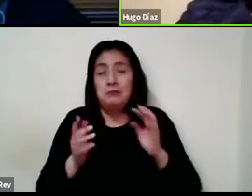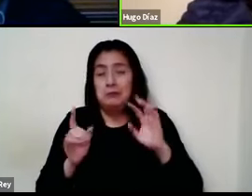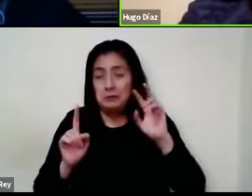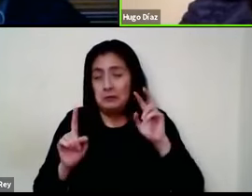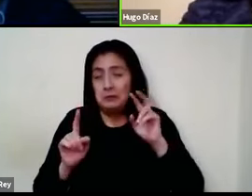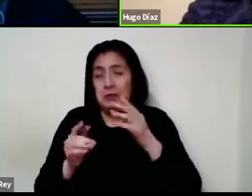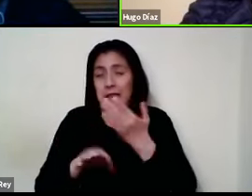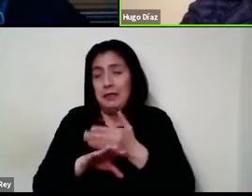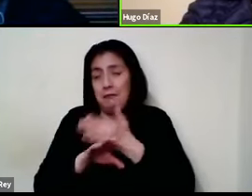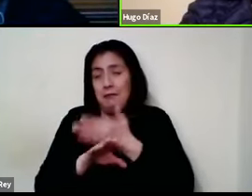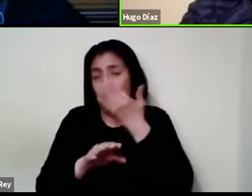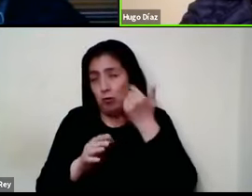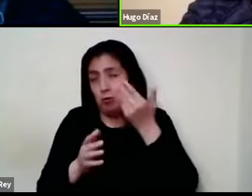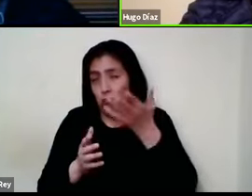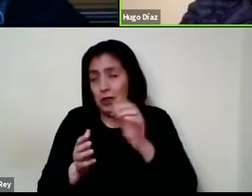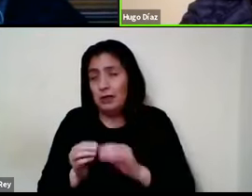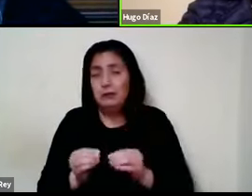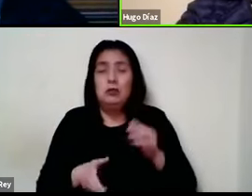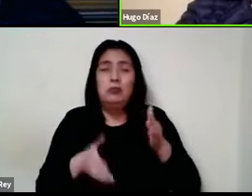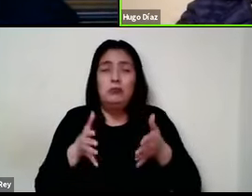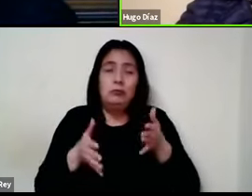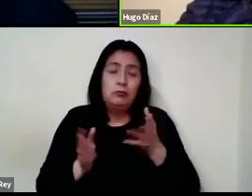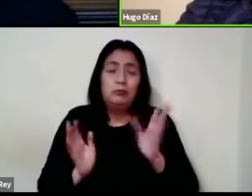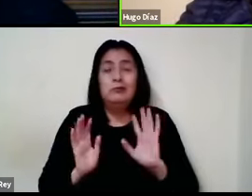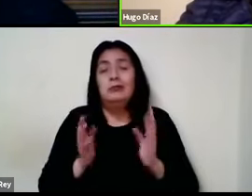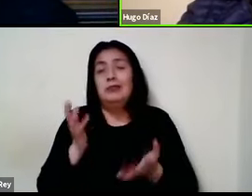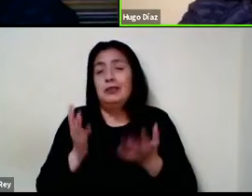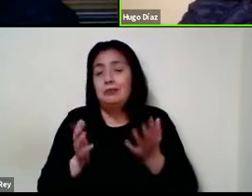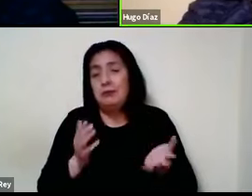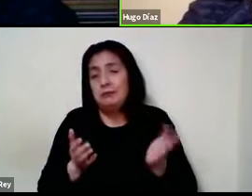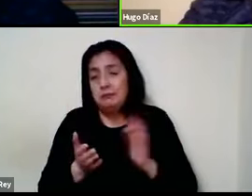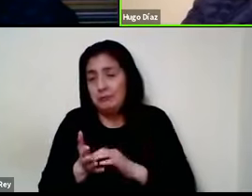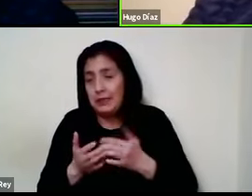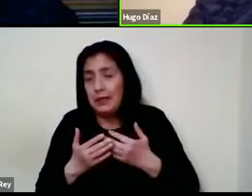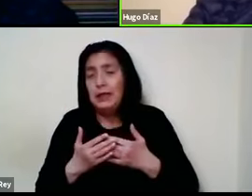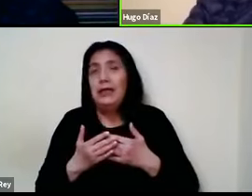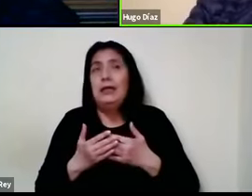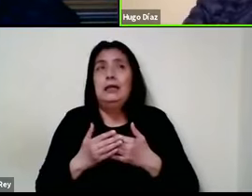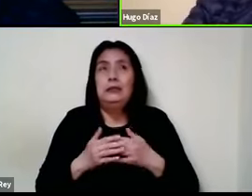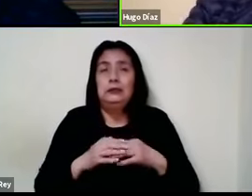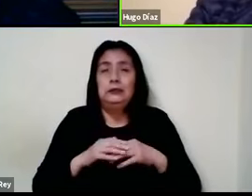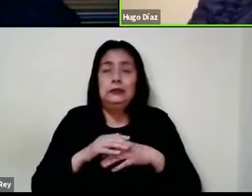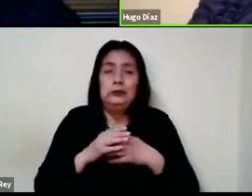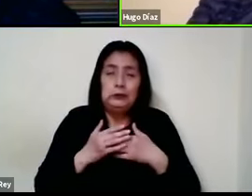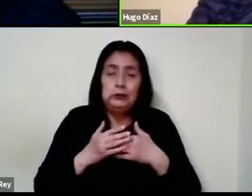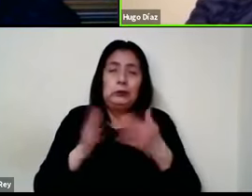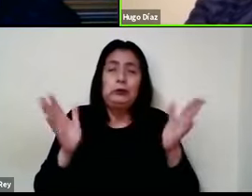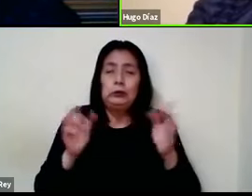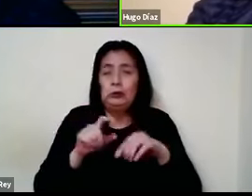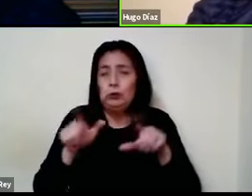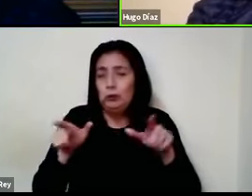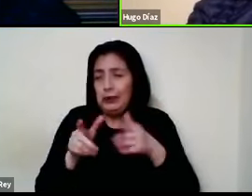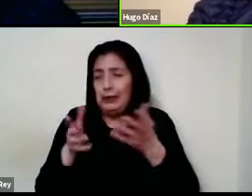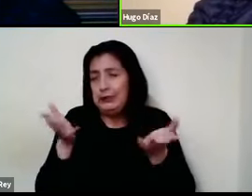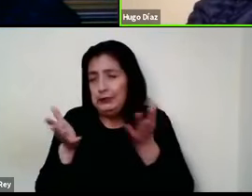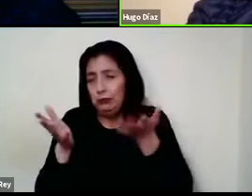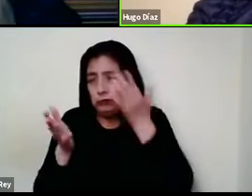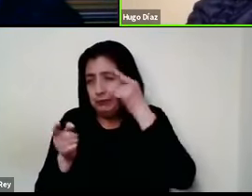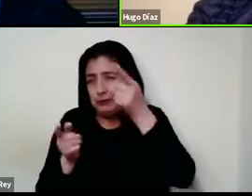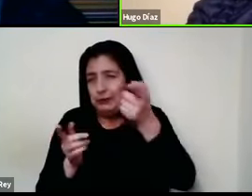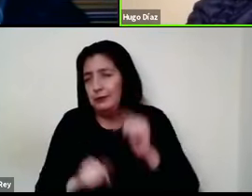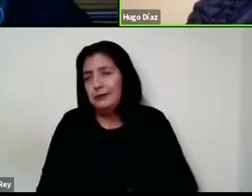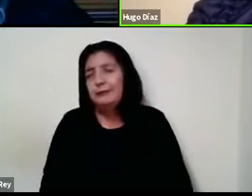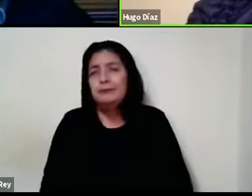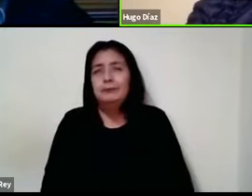de mejora. De repente de ampliación de cobertura, ¿qué estás pensando al respecto?